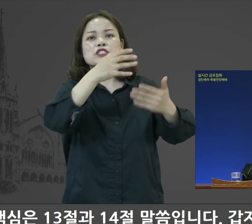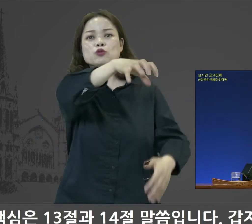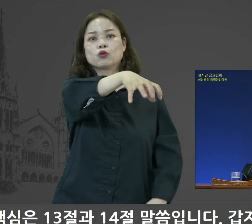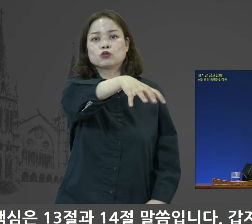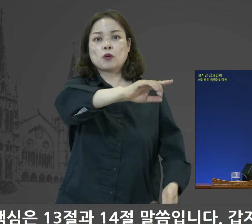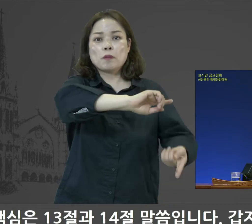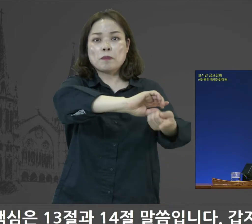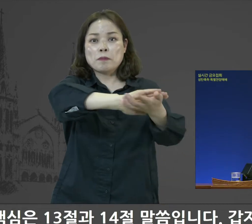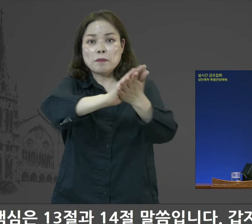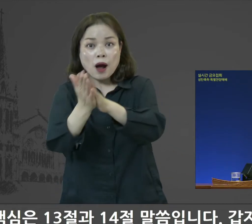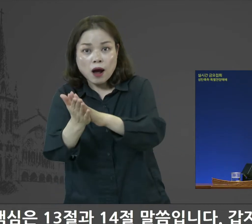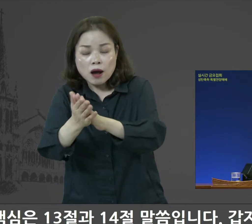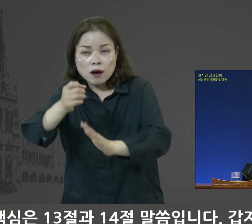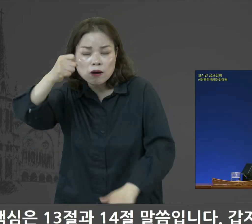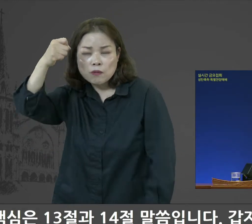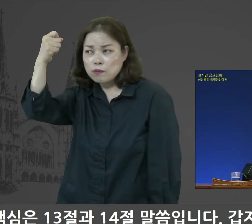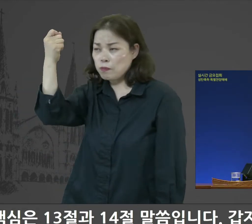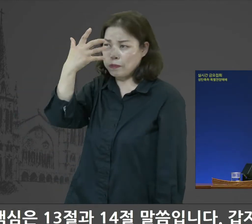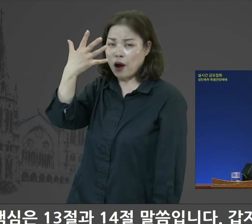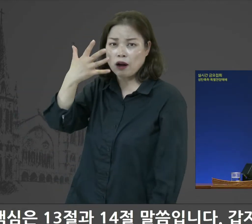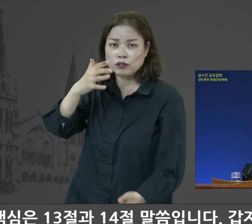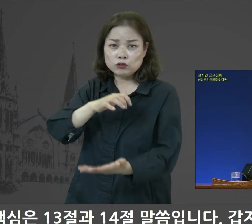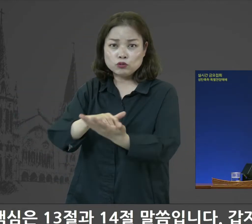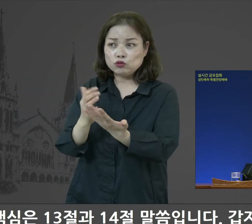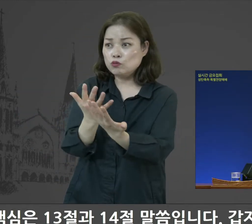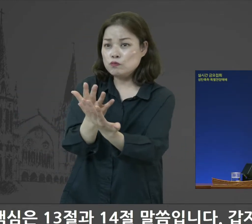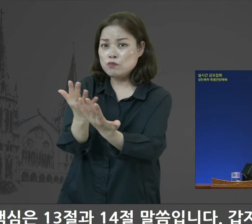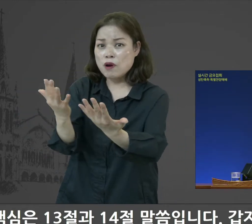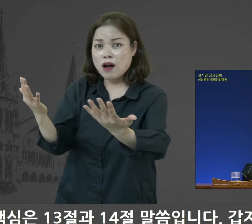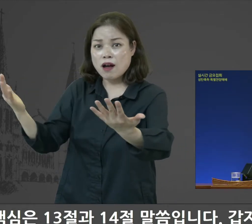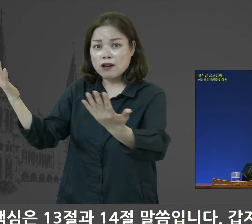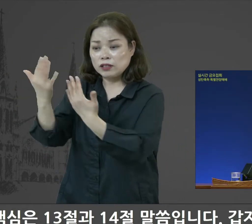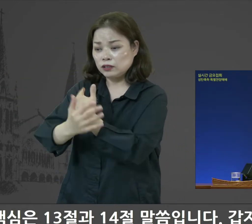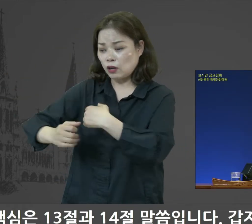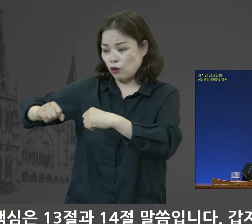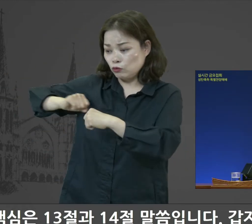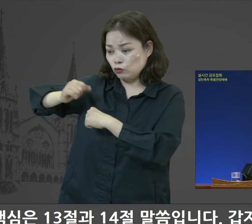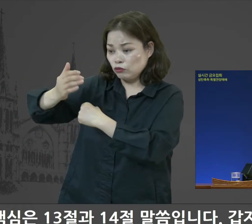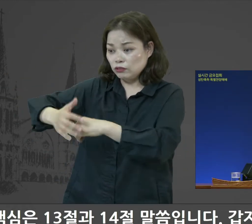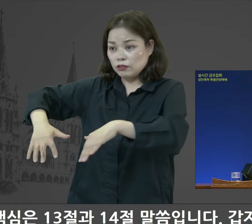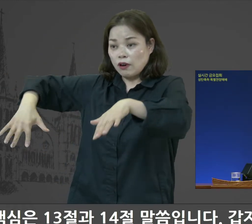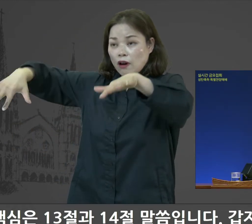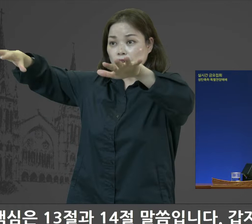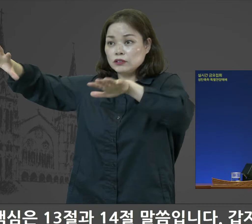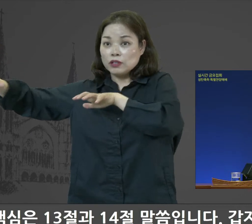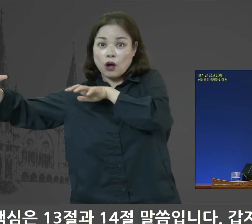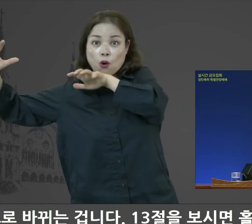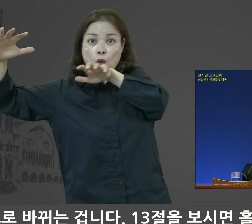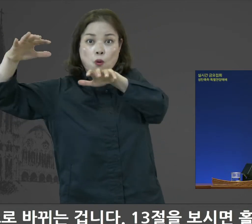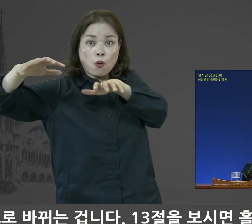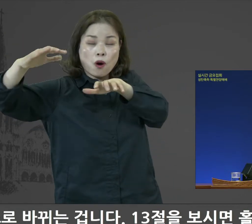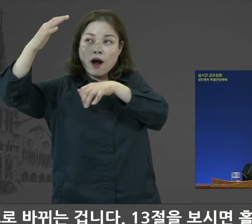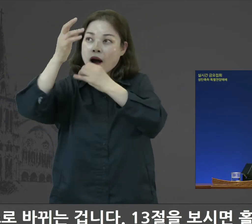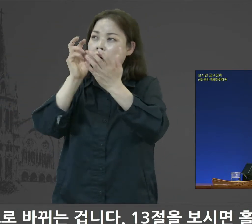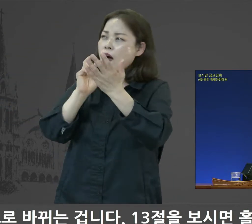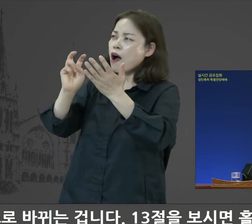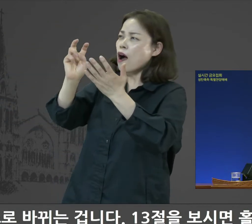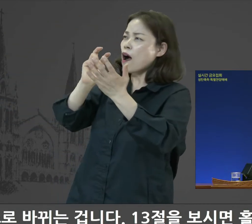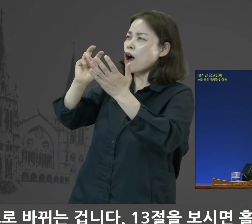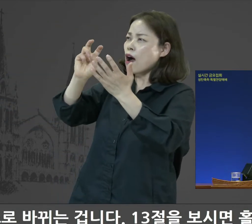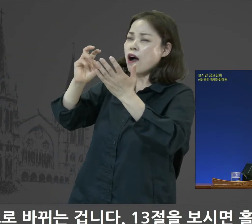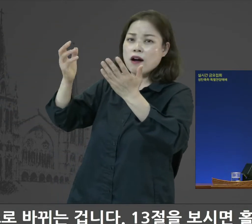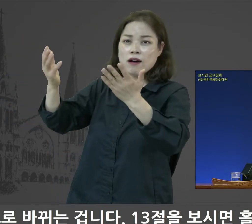보시면 호련히 수많은 천군이 그 천사와 함께 하나님을